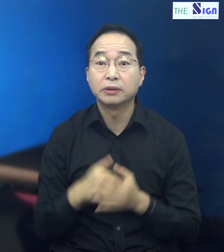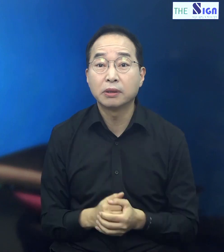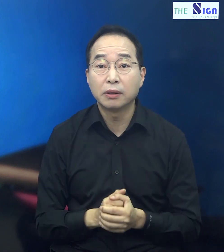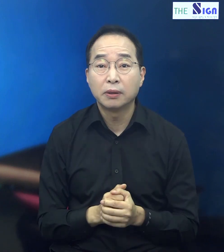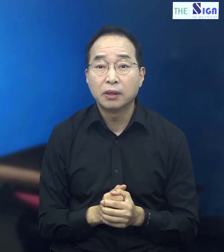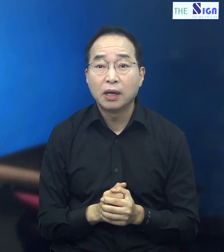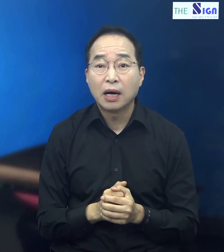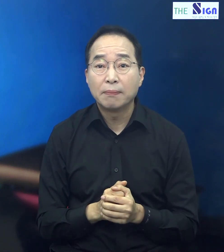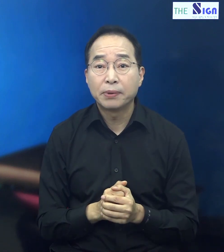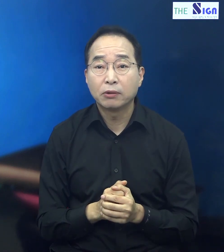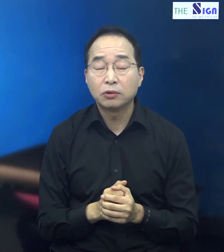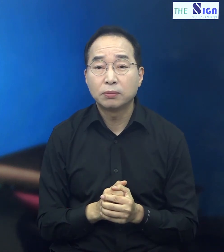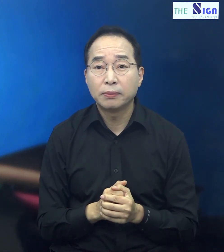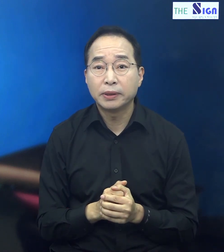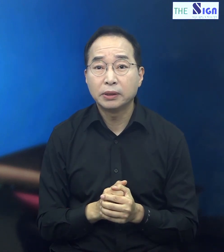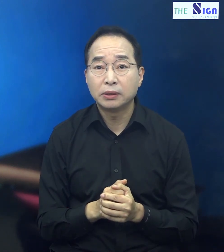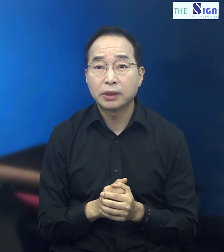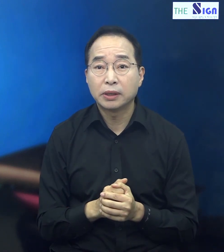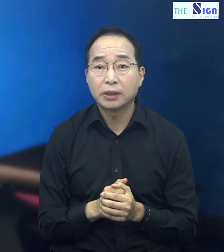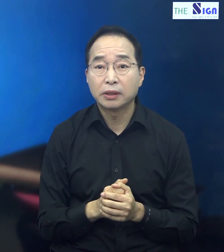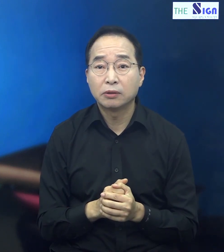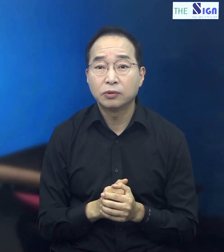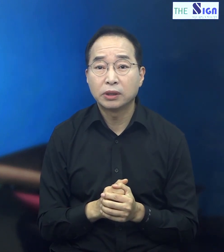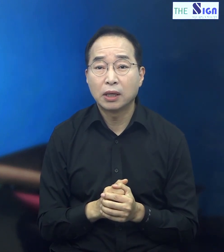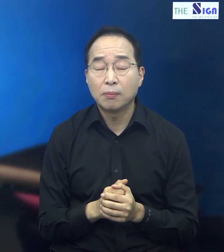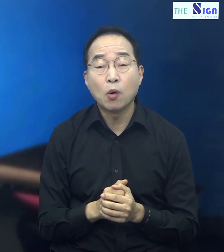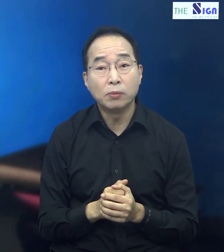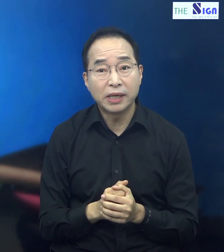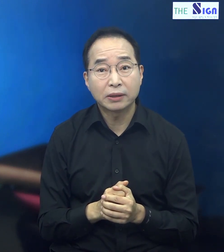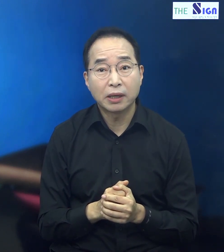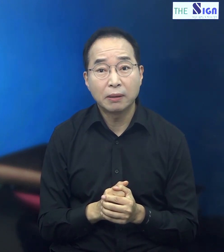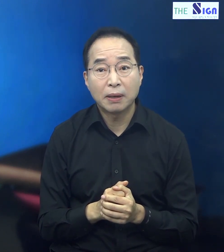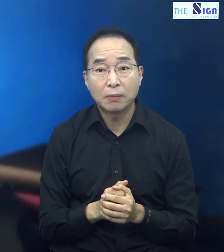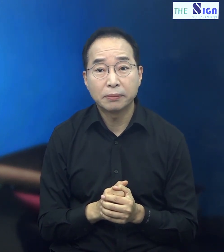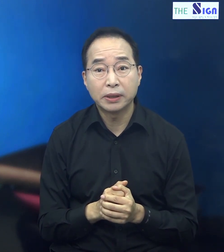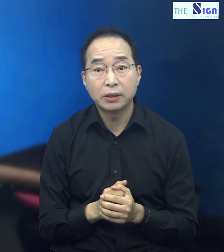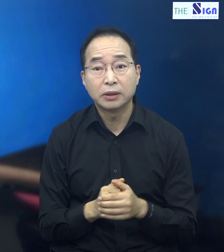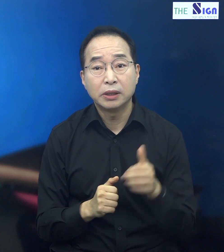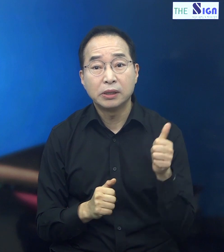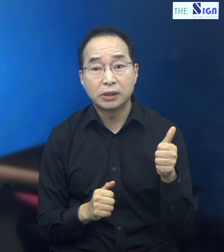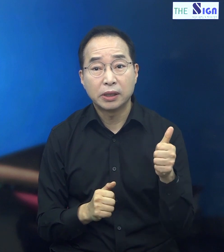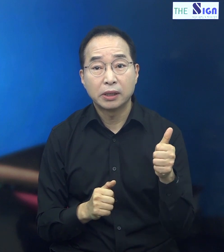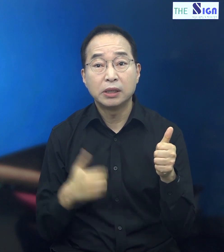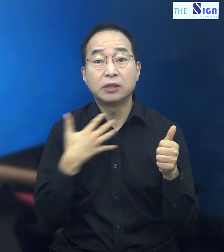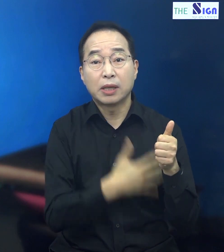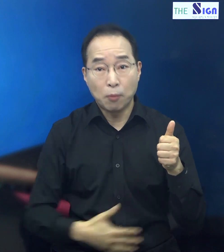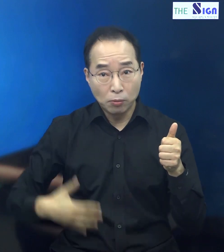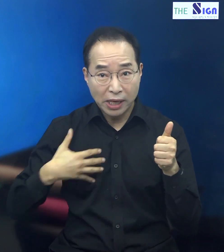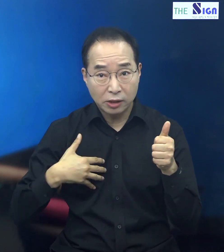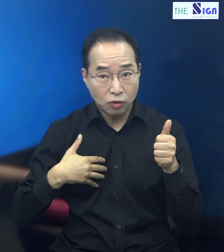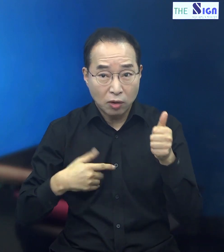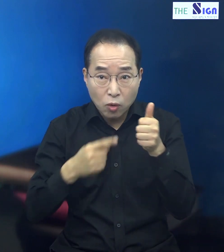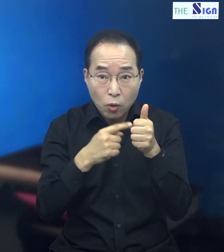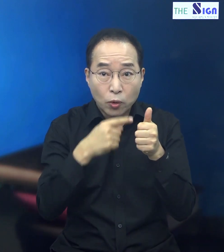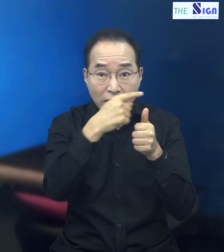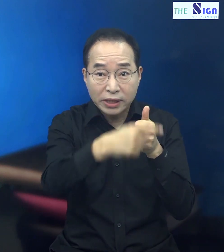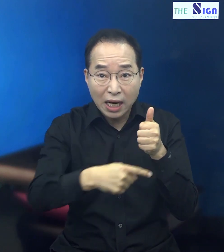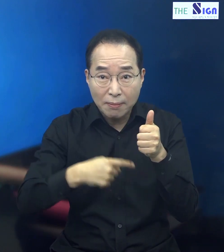그래서 한편으로 보면은 이제 우리가 몸을 나타내는 방법이 이제 이렇게 몸을 하기도 하고 이게 사람의